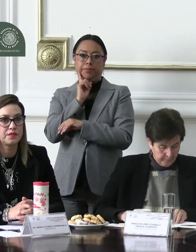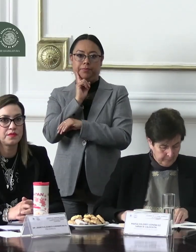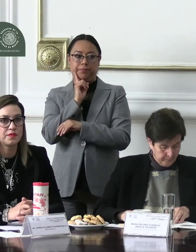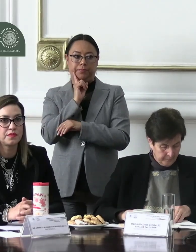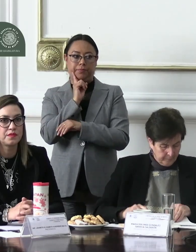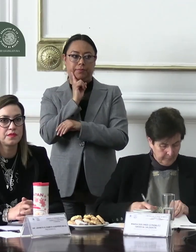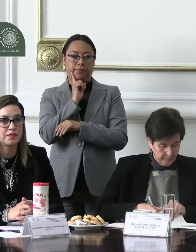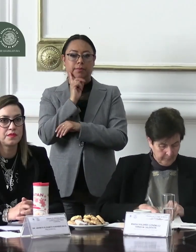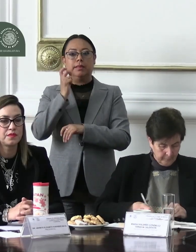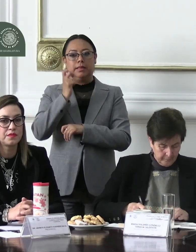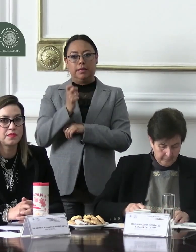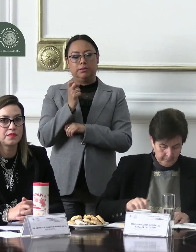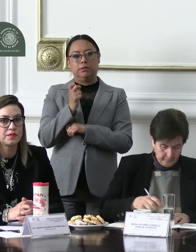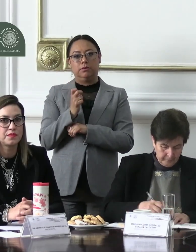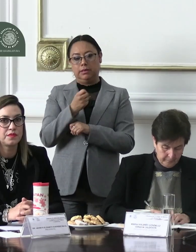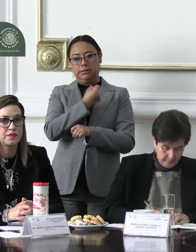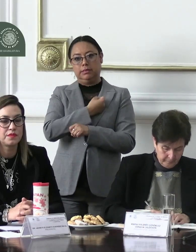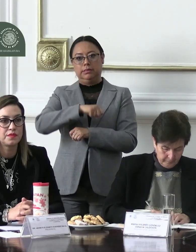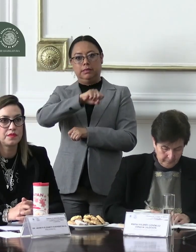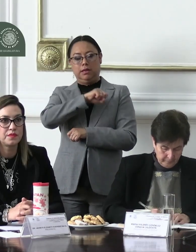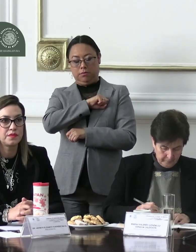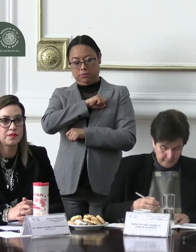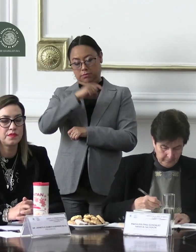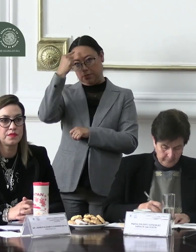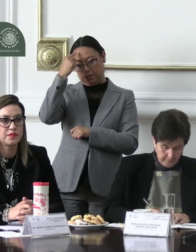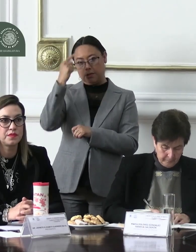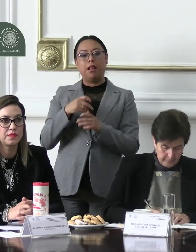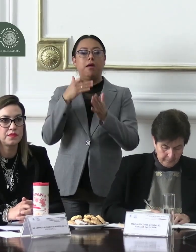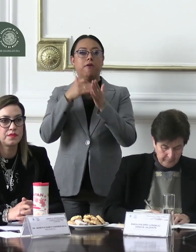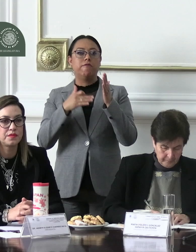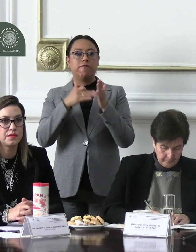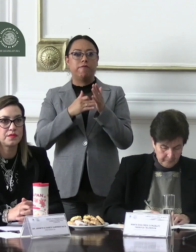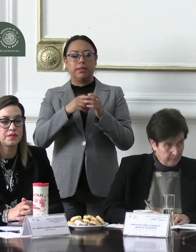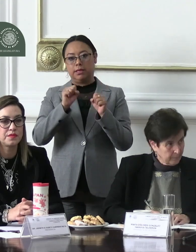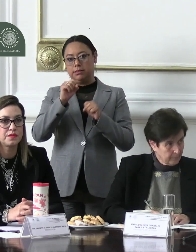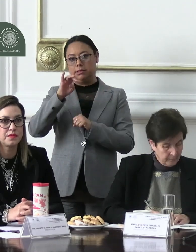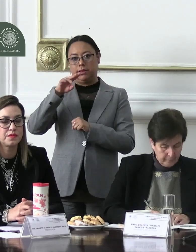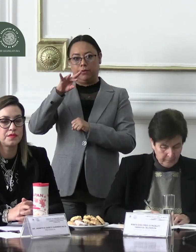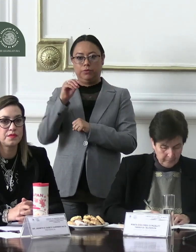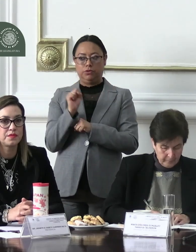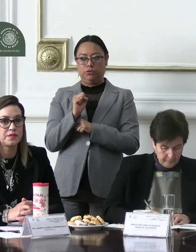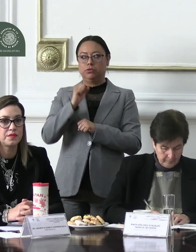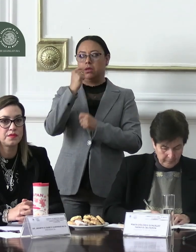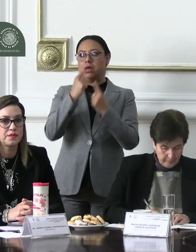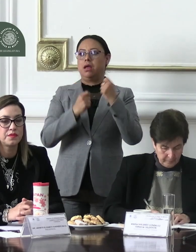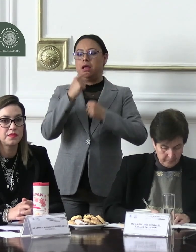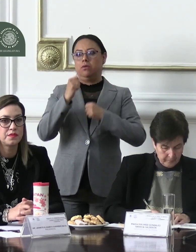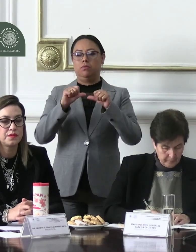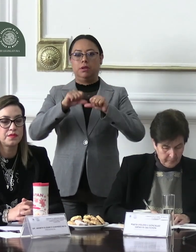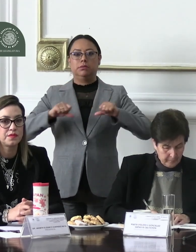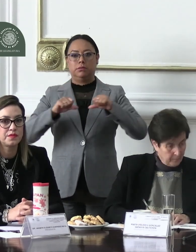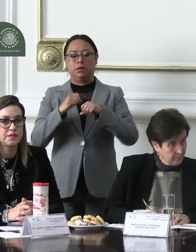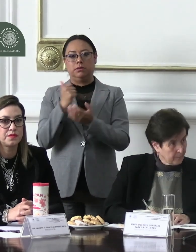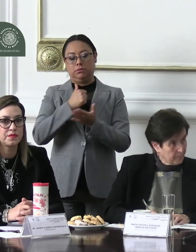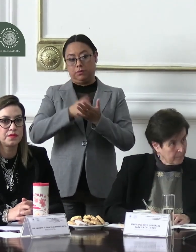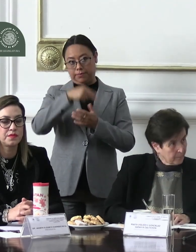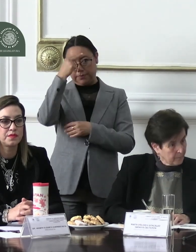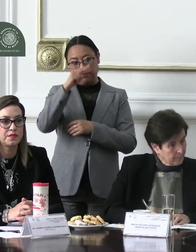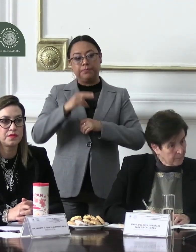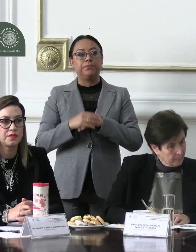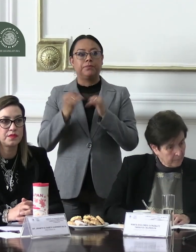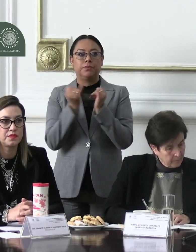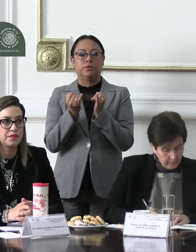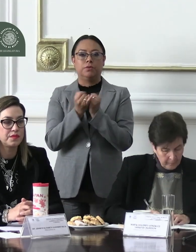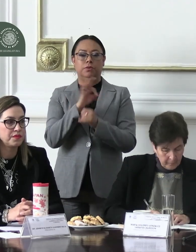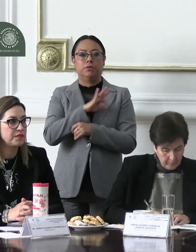crisis en el tema de salud mental, carencias de servicios en algunas áreas de la ciudad, pero también un fenómeno que pocas veces se integra en